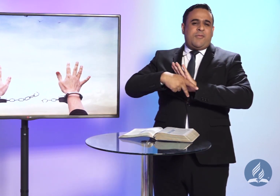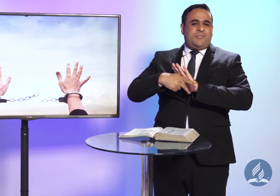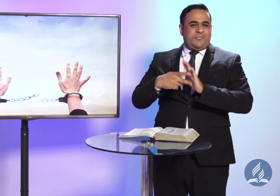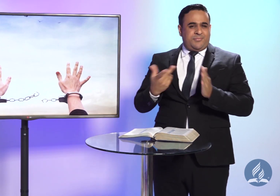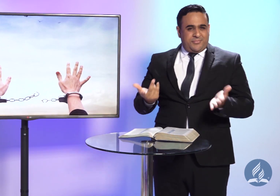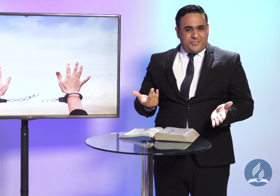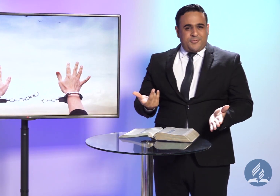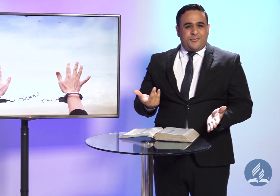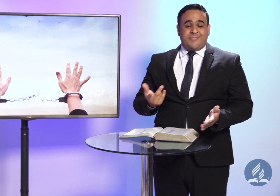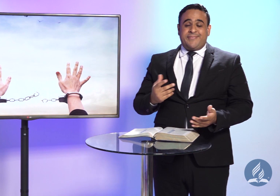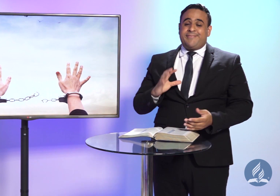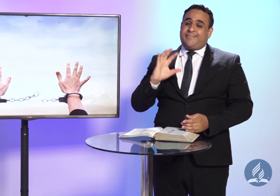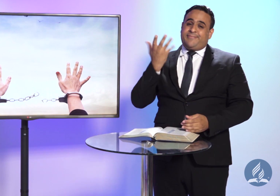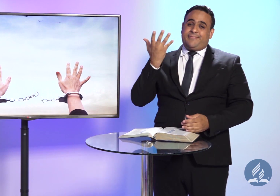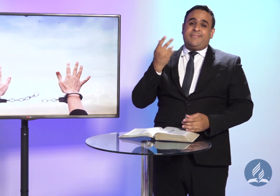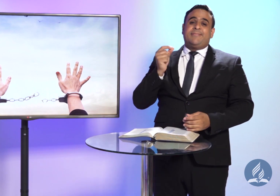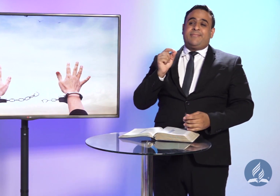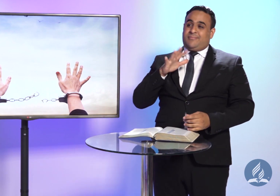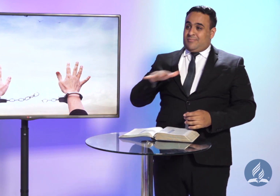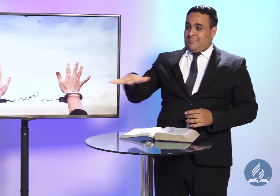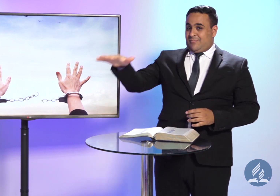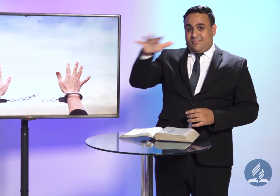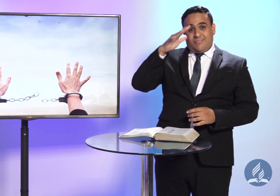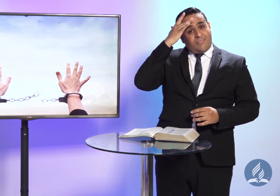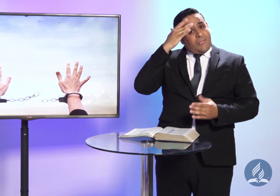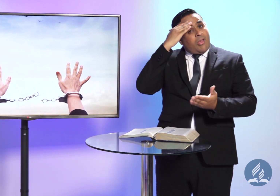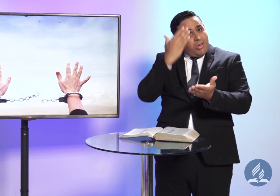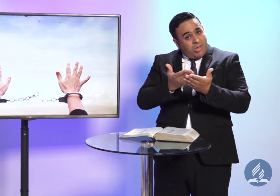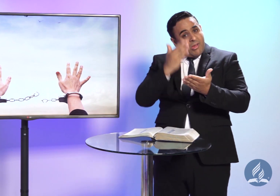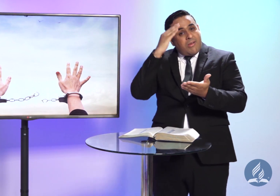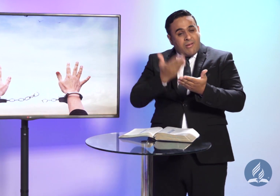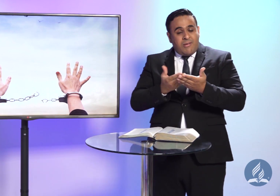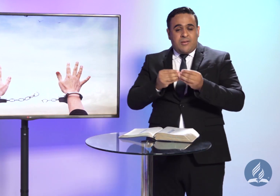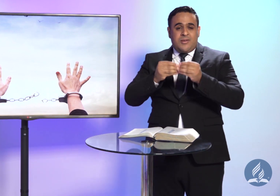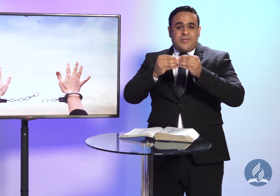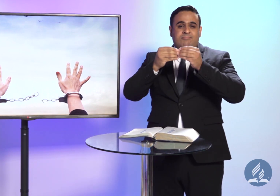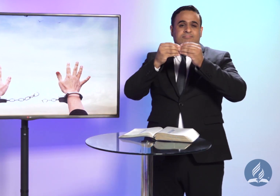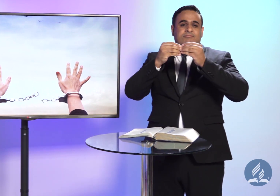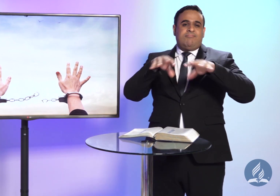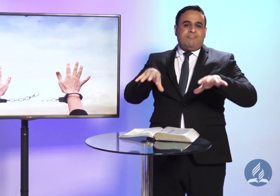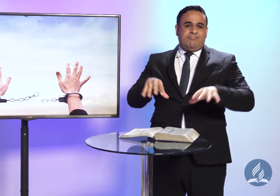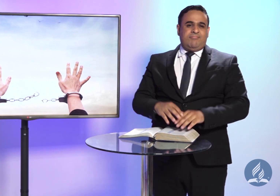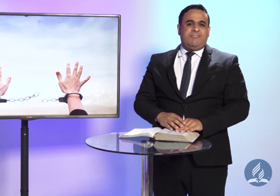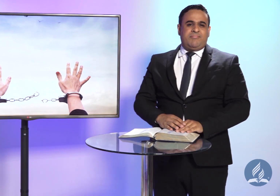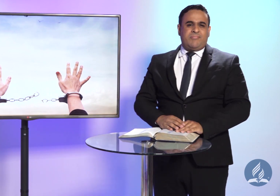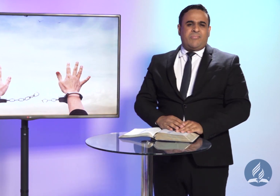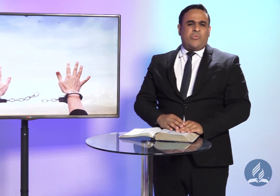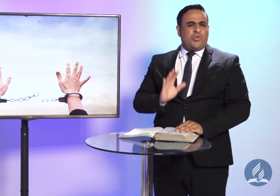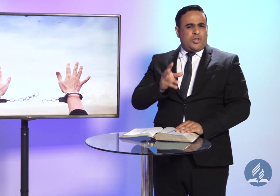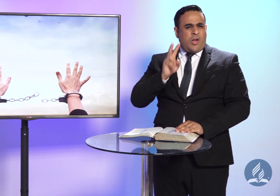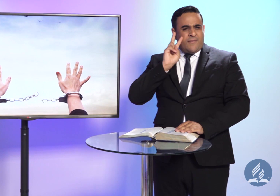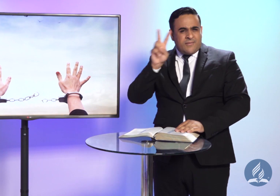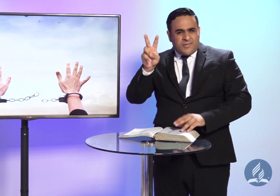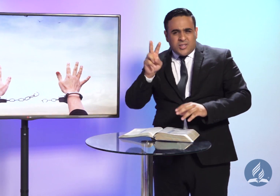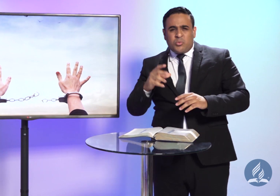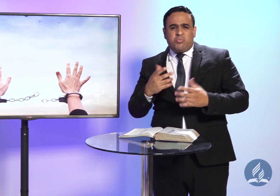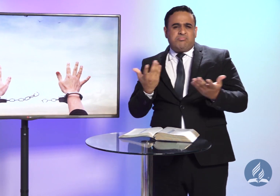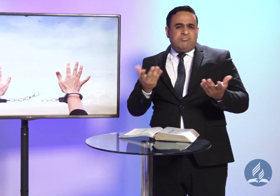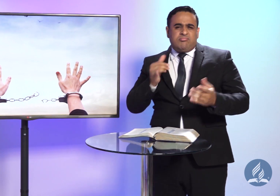das imaginações de muitas pessoas que ali frequentam. E isso traz prejuízos, porque as pessoas